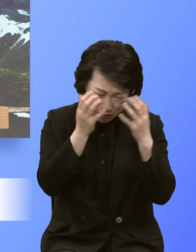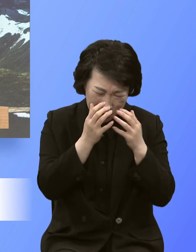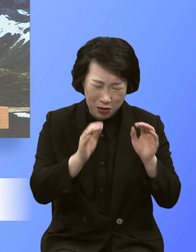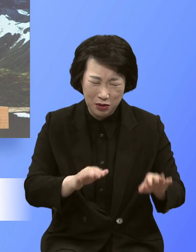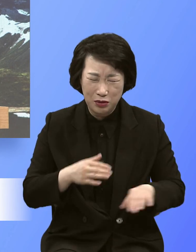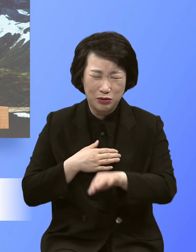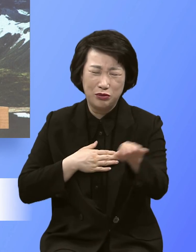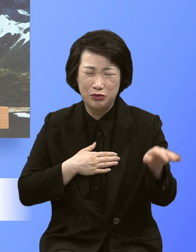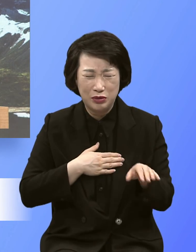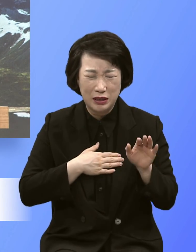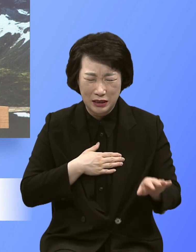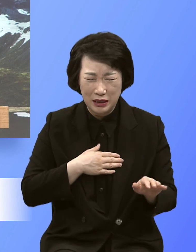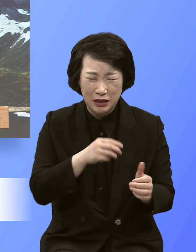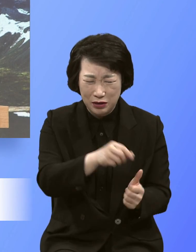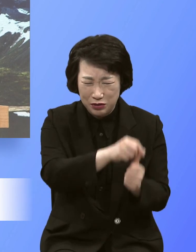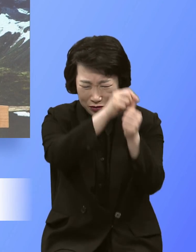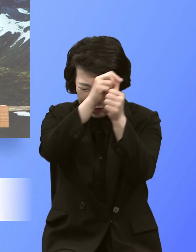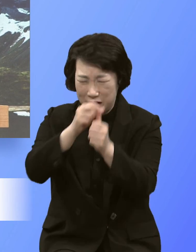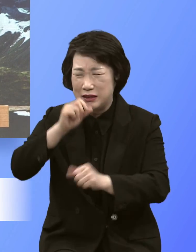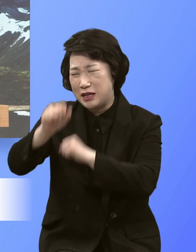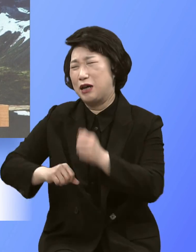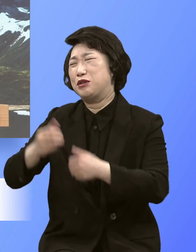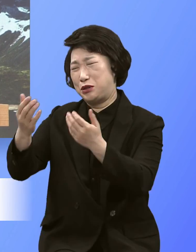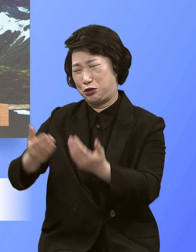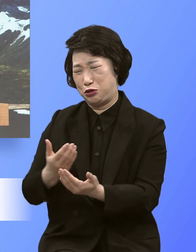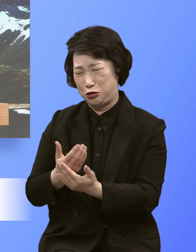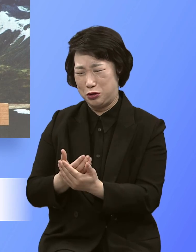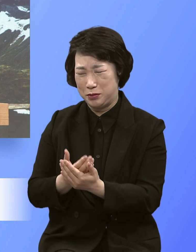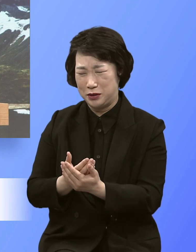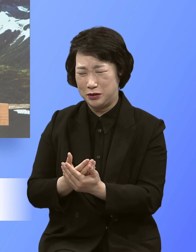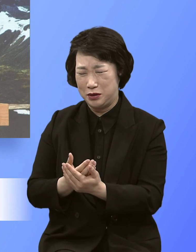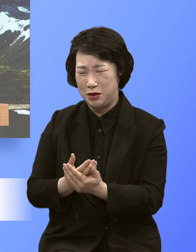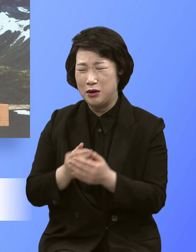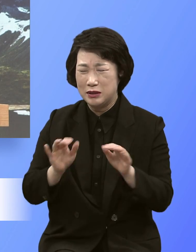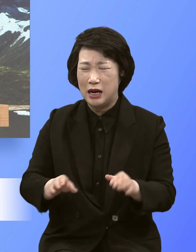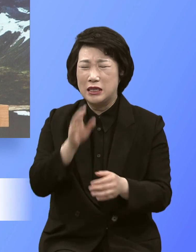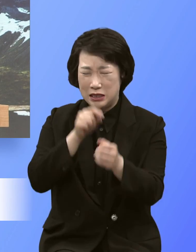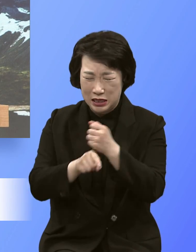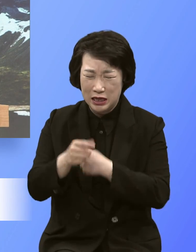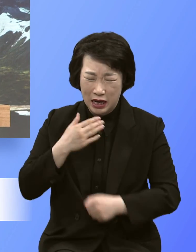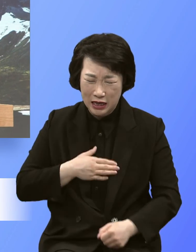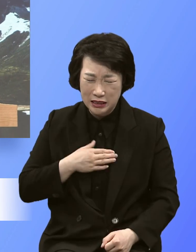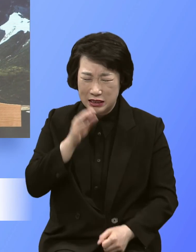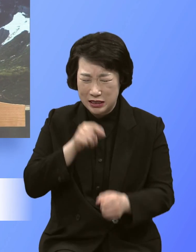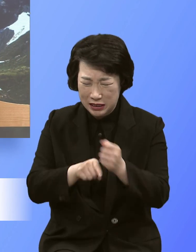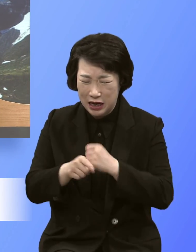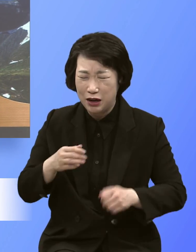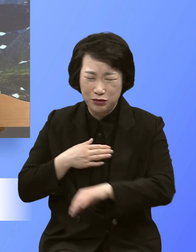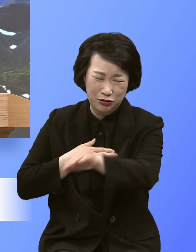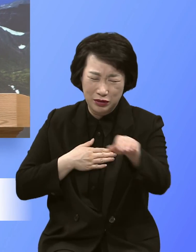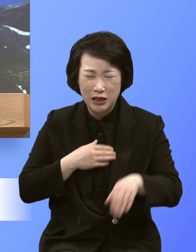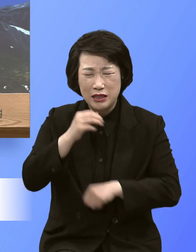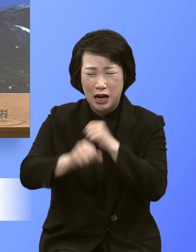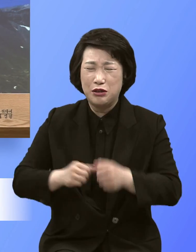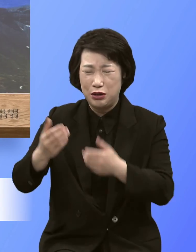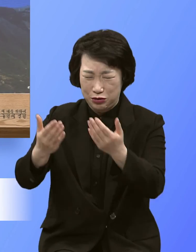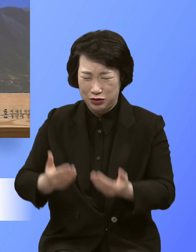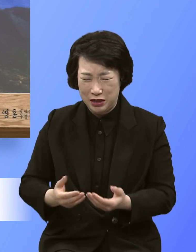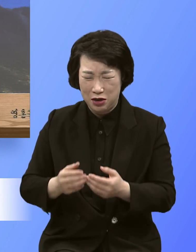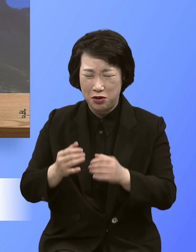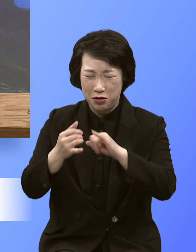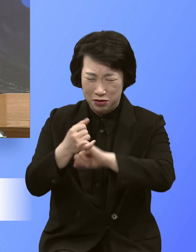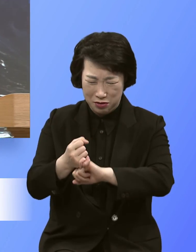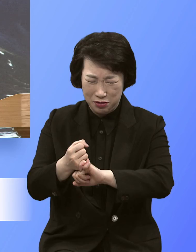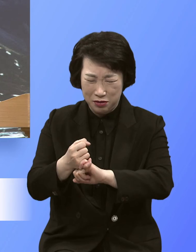고통당한 우리들을 자유케 하여 주시옵소서. 진리를 알지니 진리가 너희를 자유케 하라고